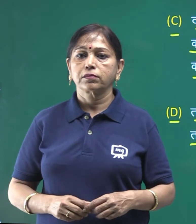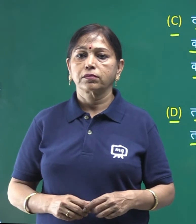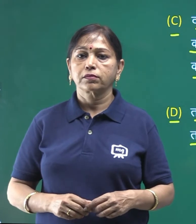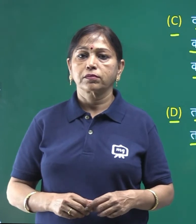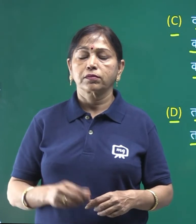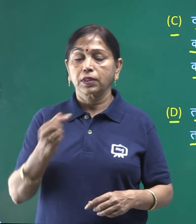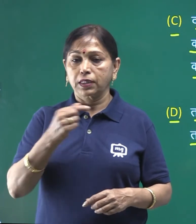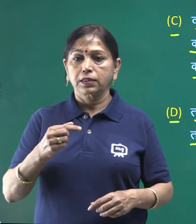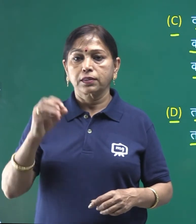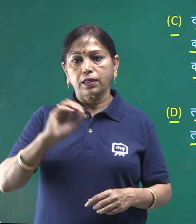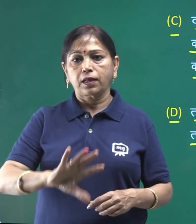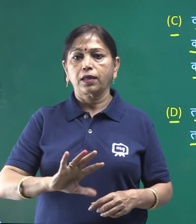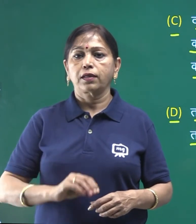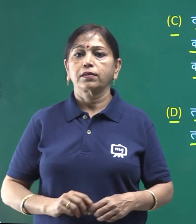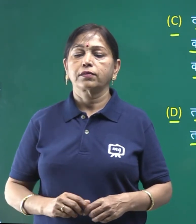रिक्त स्थान है।